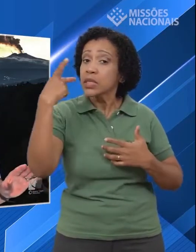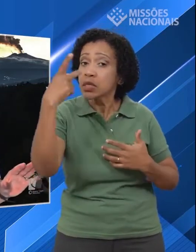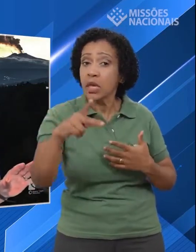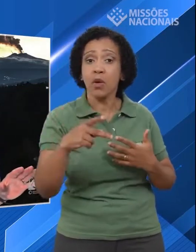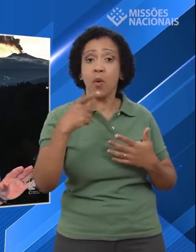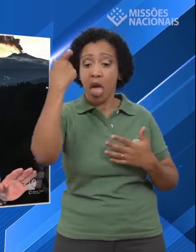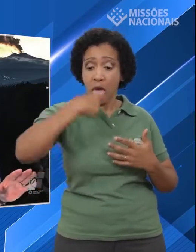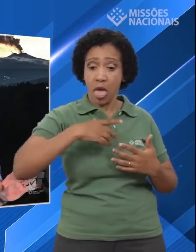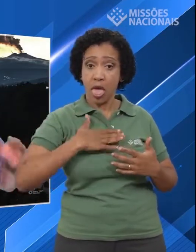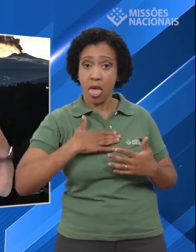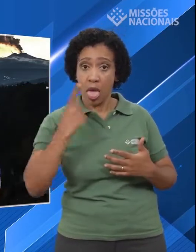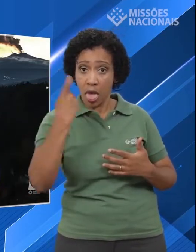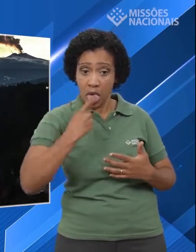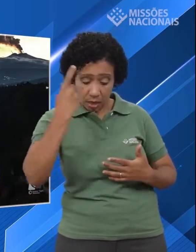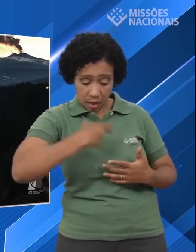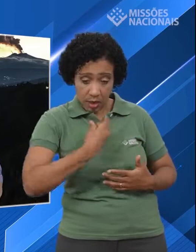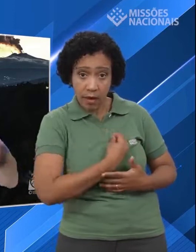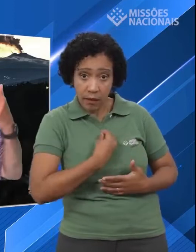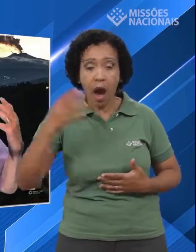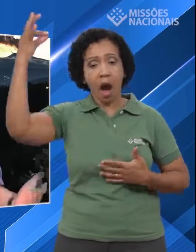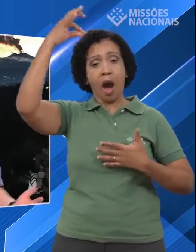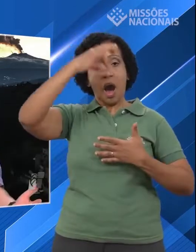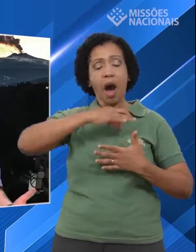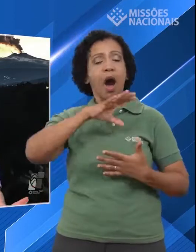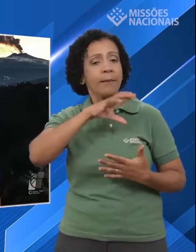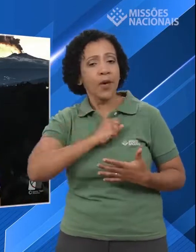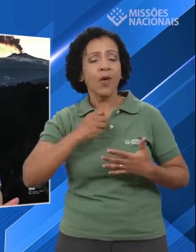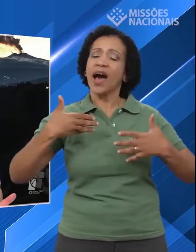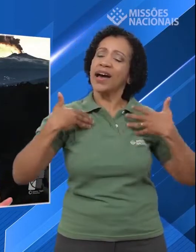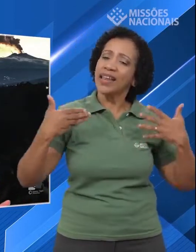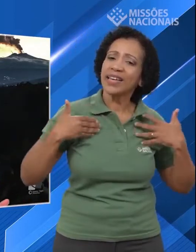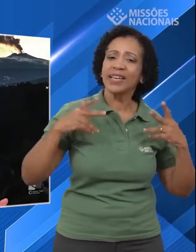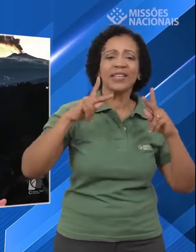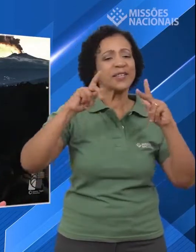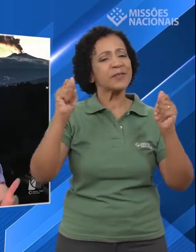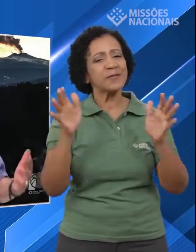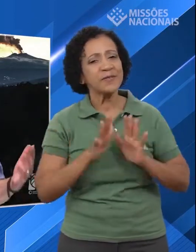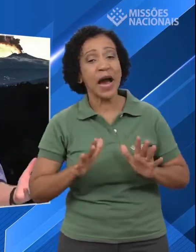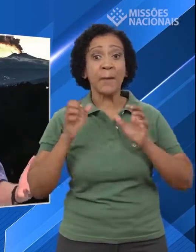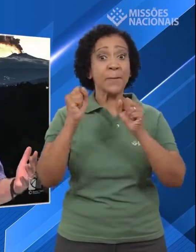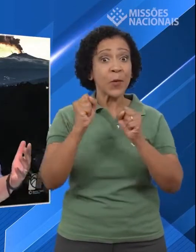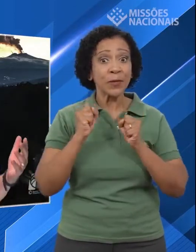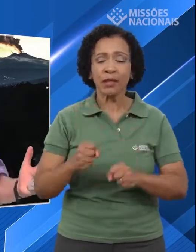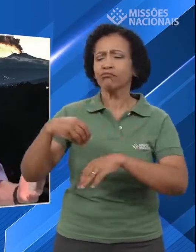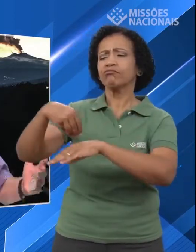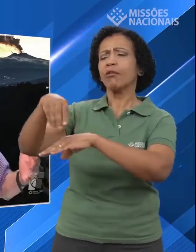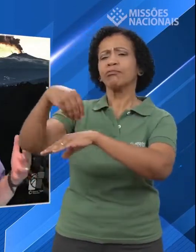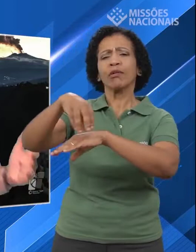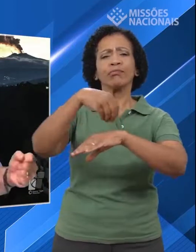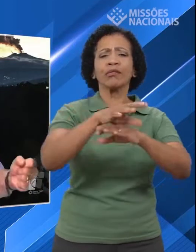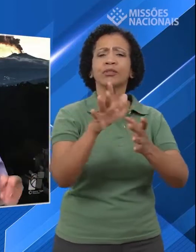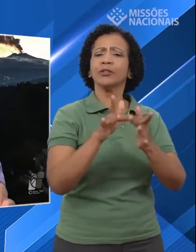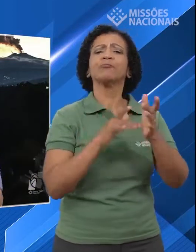controle tudo que você tem tudo que é seu tudo que você é e te digo que existe amor e